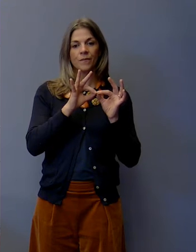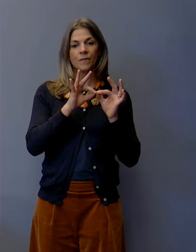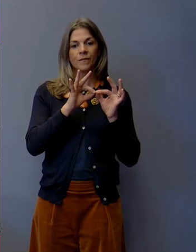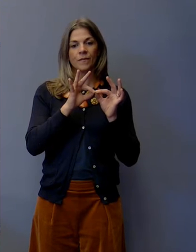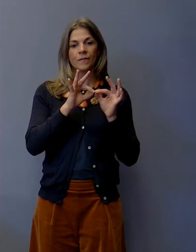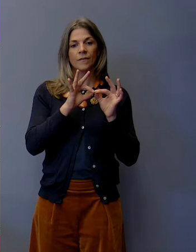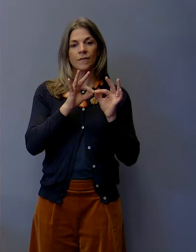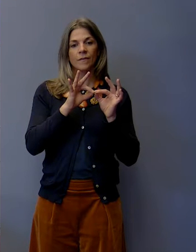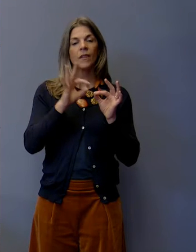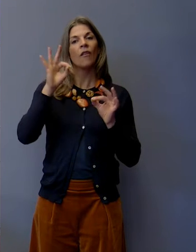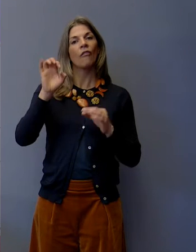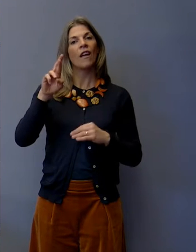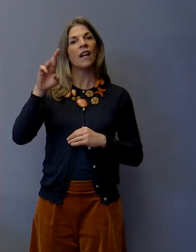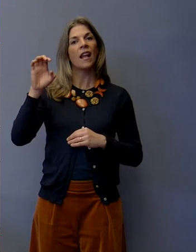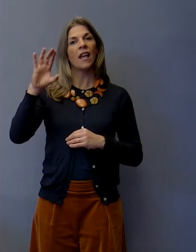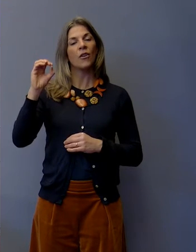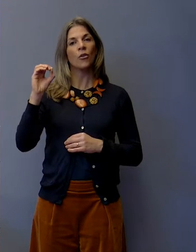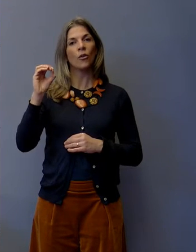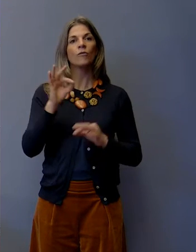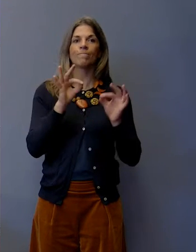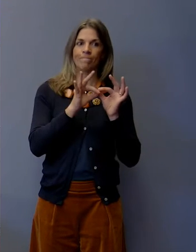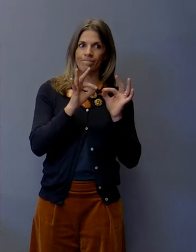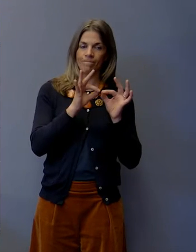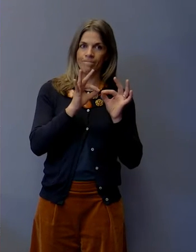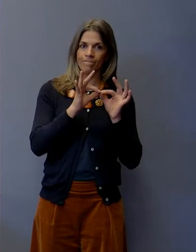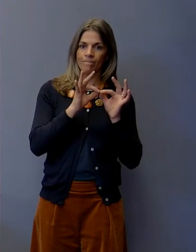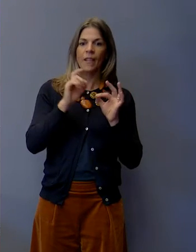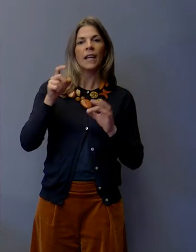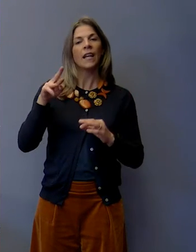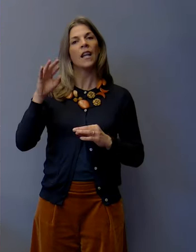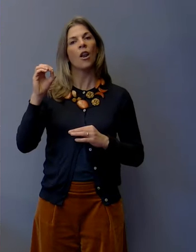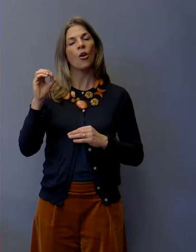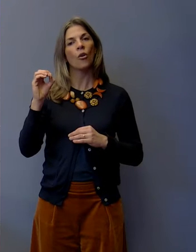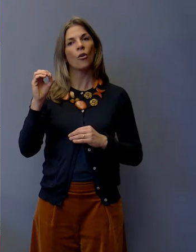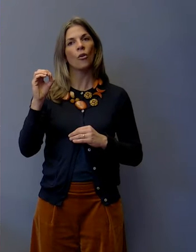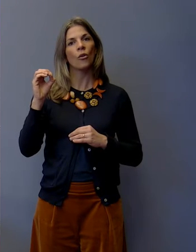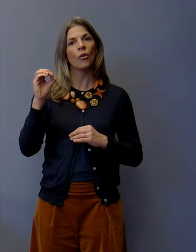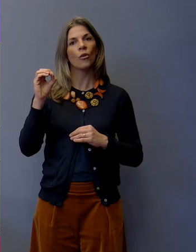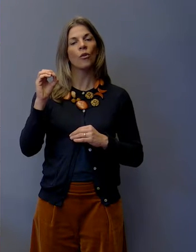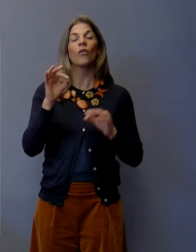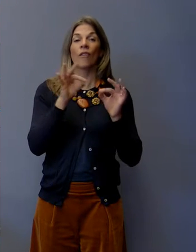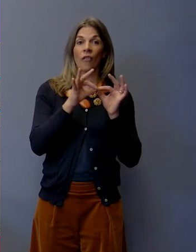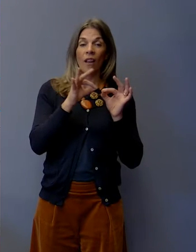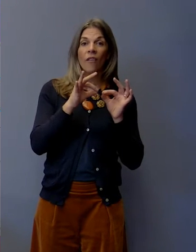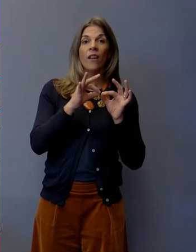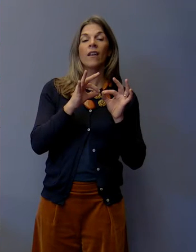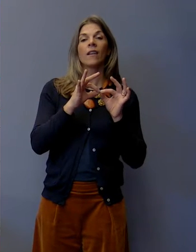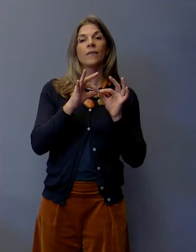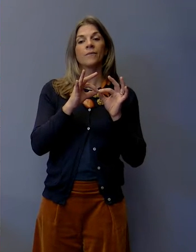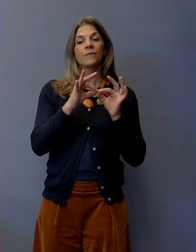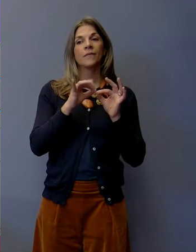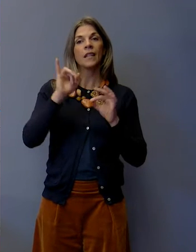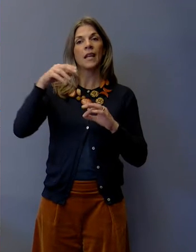consigliere ferrero favorevole consigliere grillo favorevole consigliere